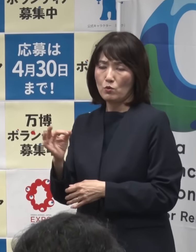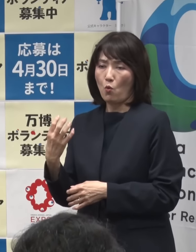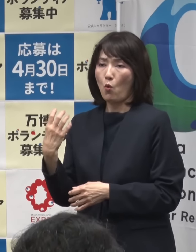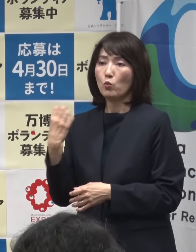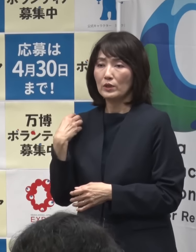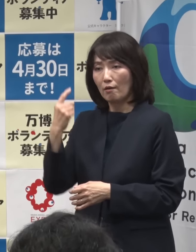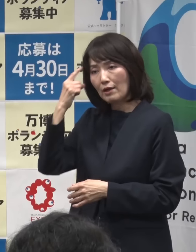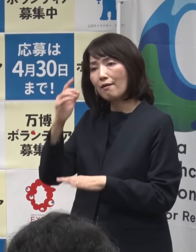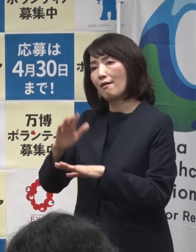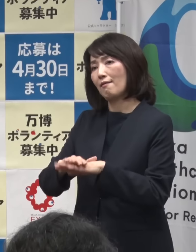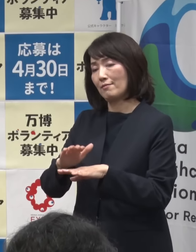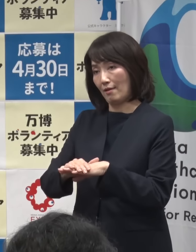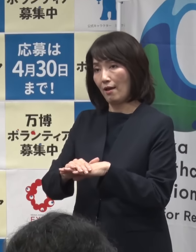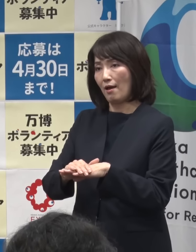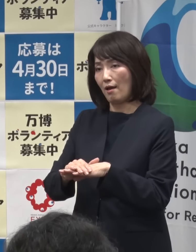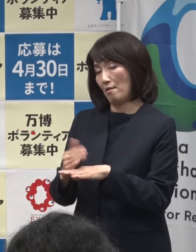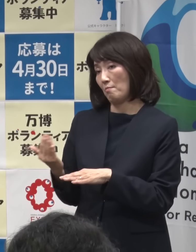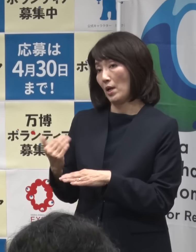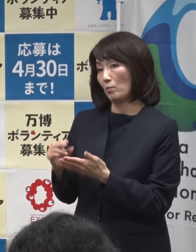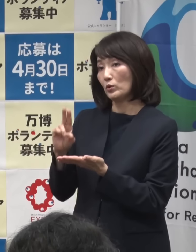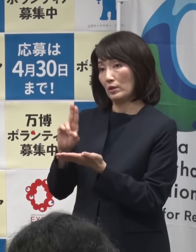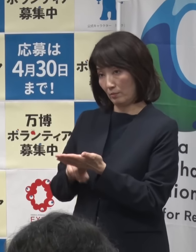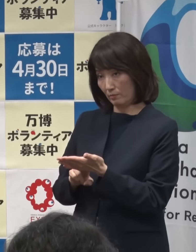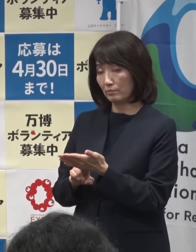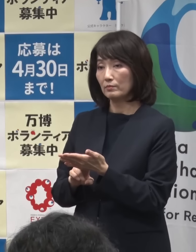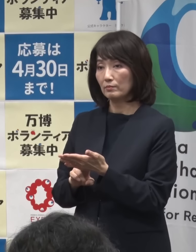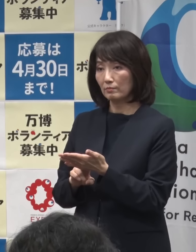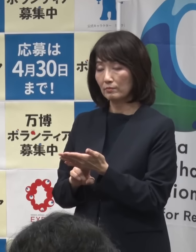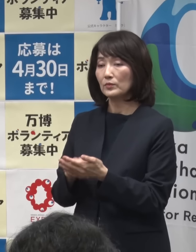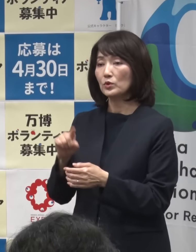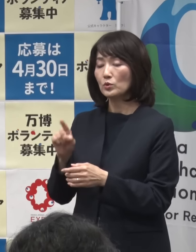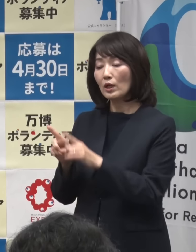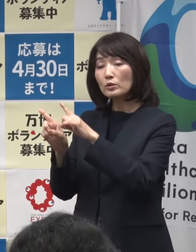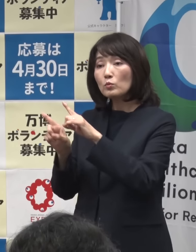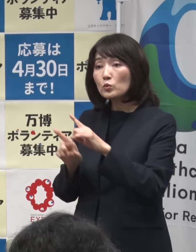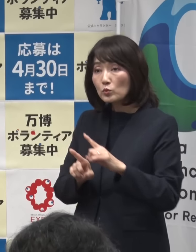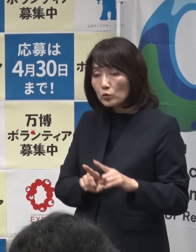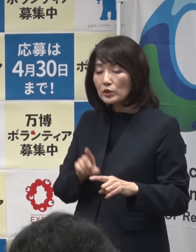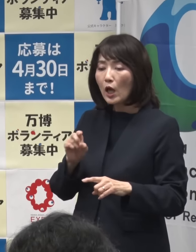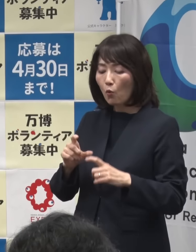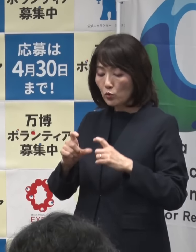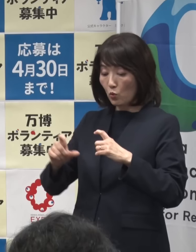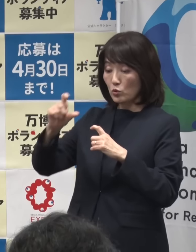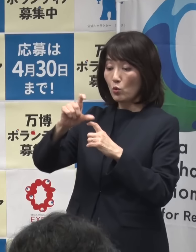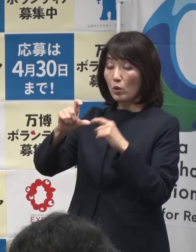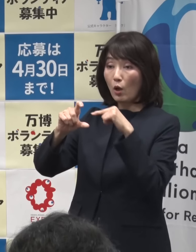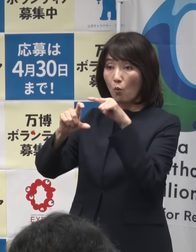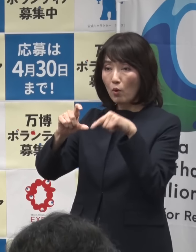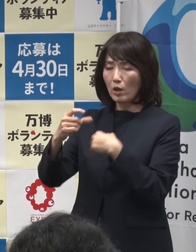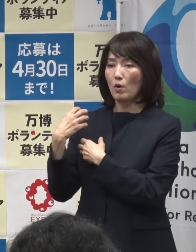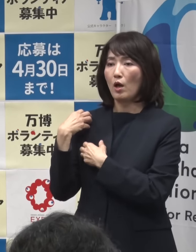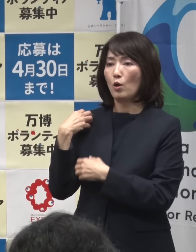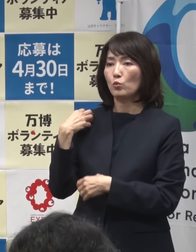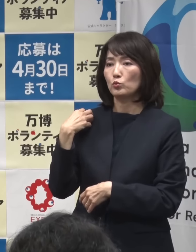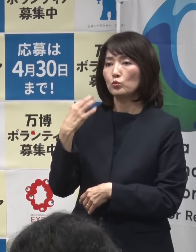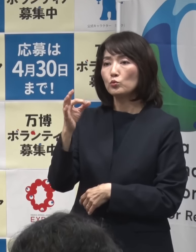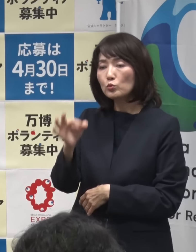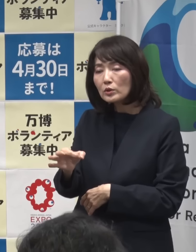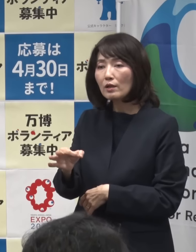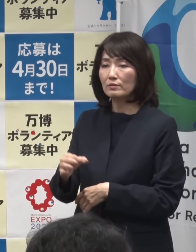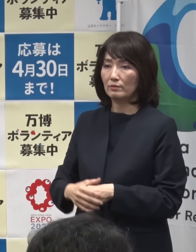本的な考え方というのはあらかじめ定められています。ですので、それに基づいてこの増額部分については負担をするということになると思います